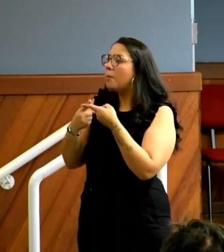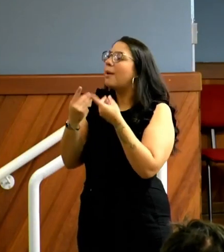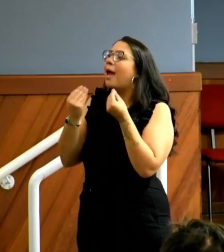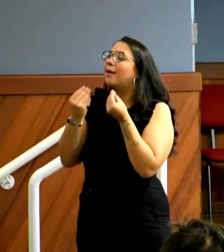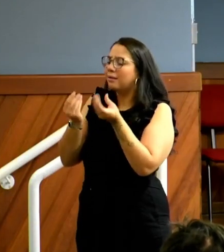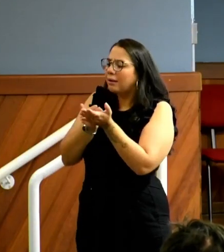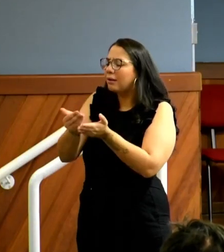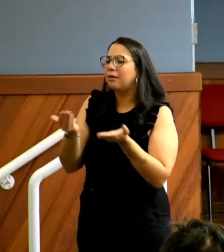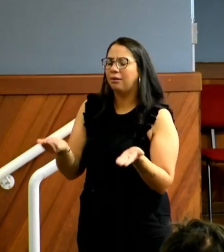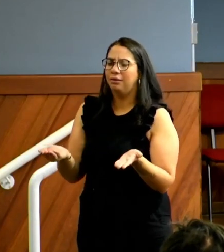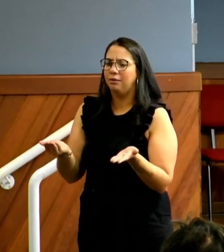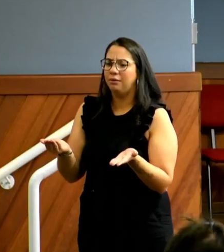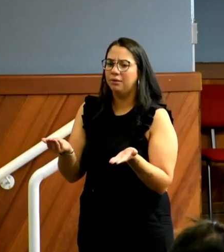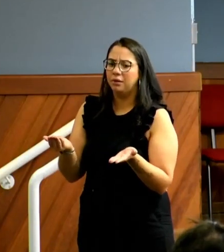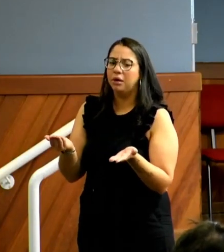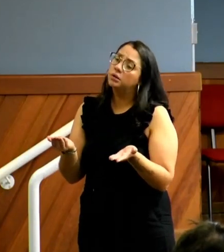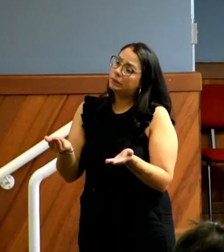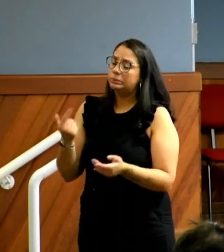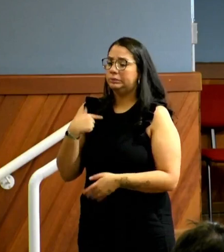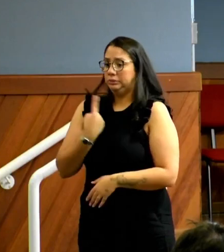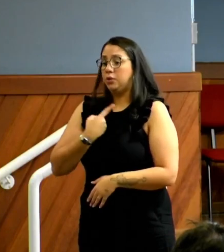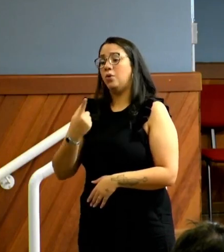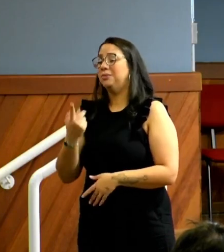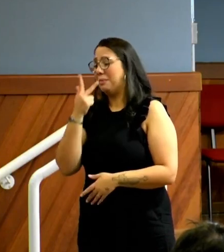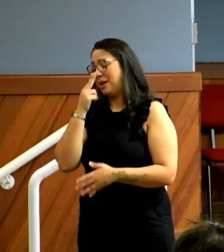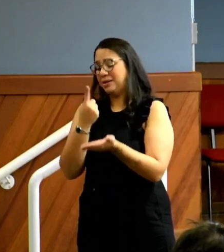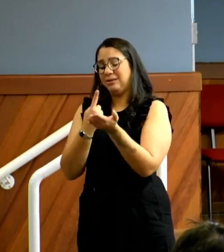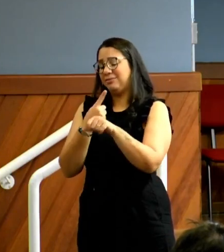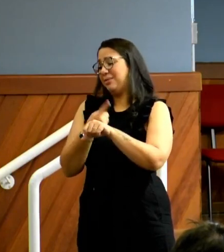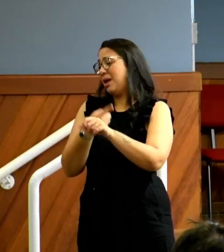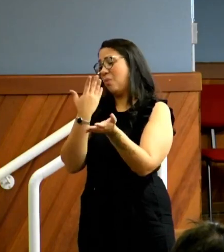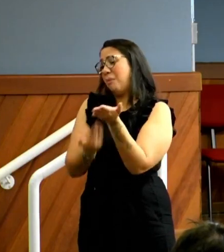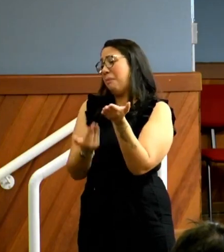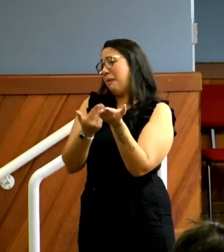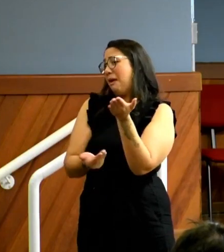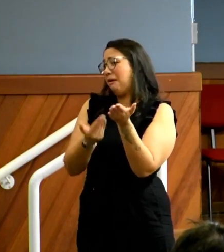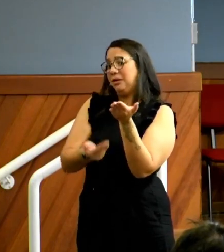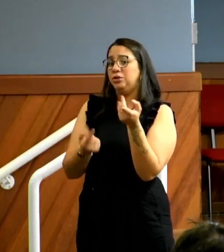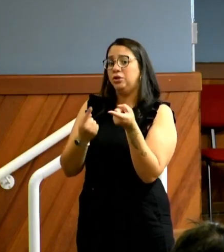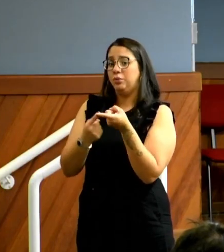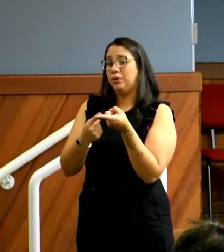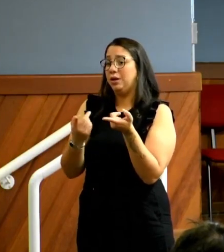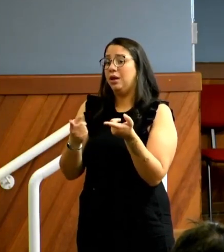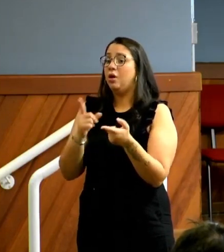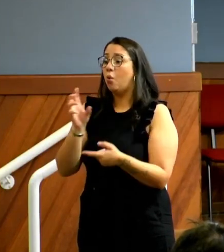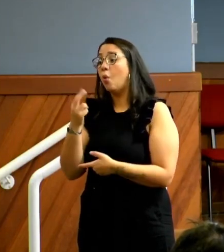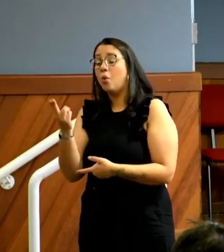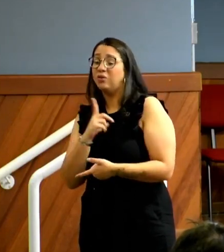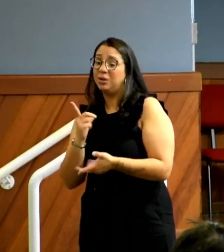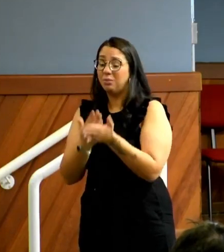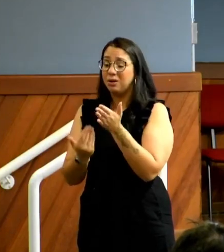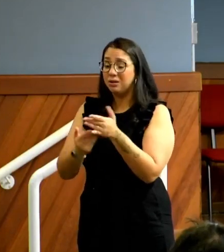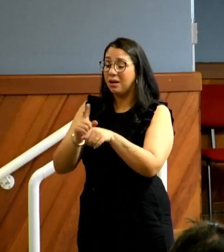isso? Vocês não lembram que, pelo menos para a gente, é uma perda de tempo absurda, porque eu não vou poder dar, ou vou ter que ficar perdendo tempo em